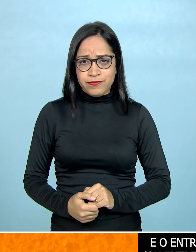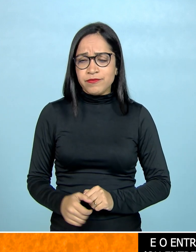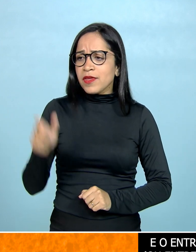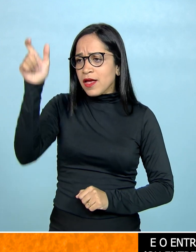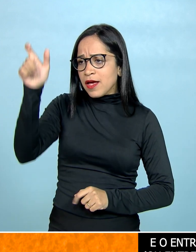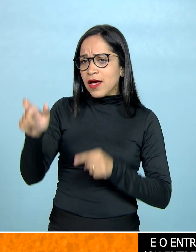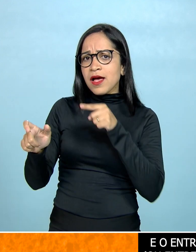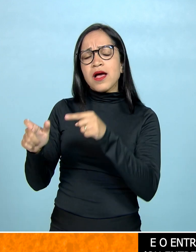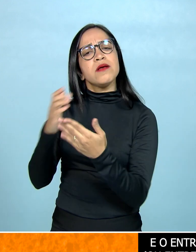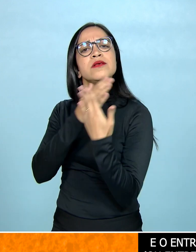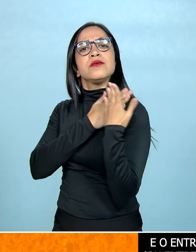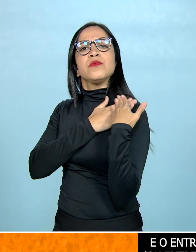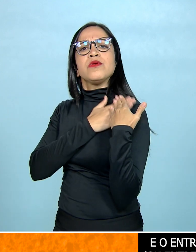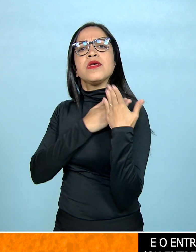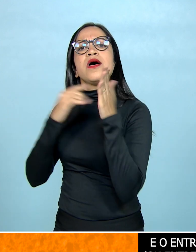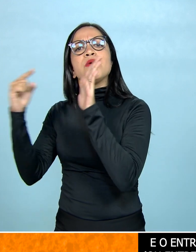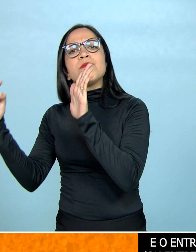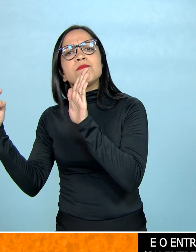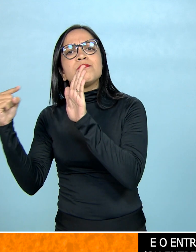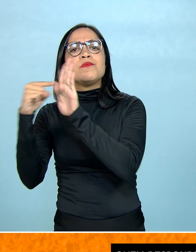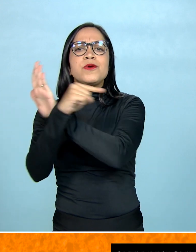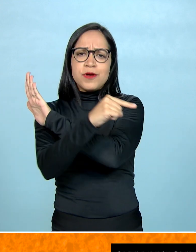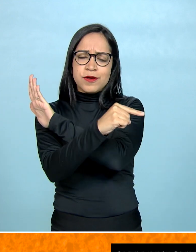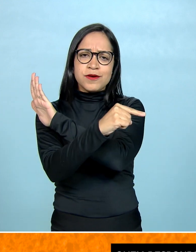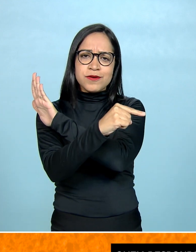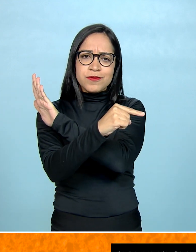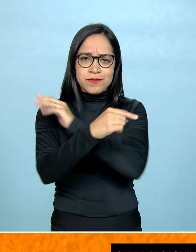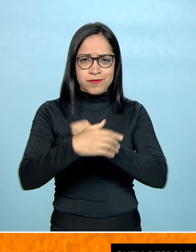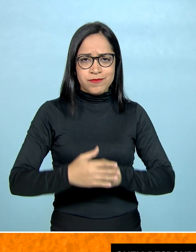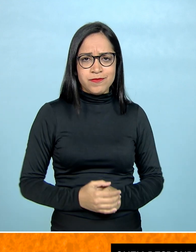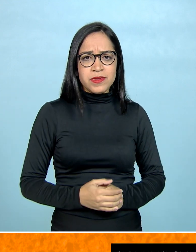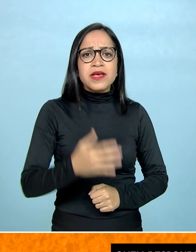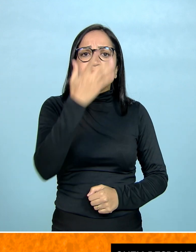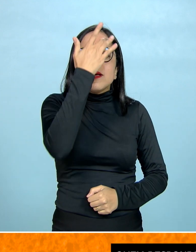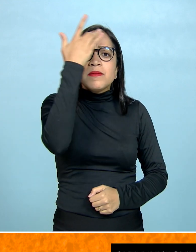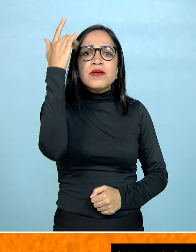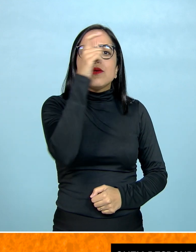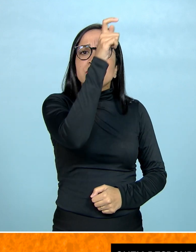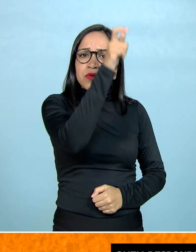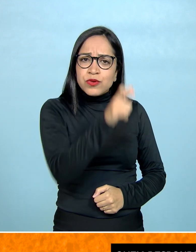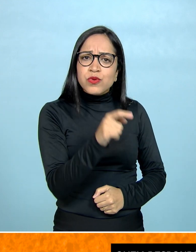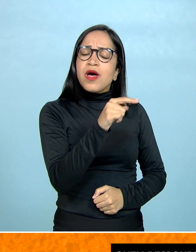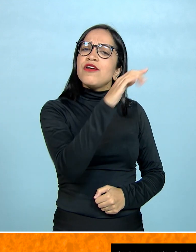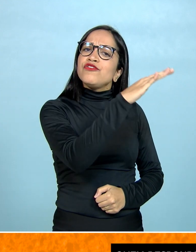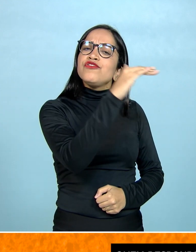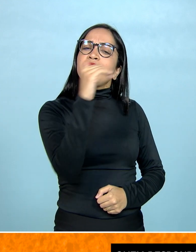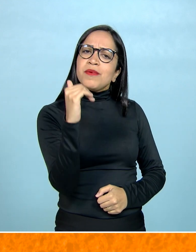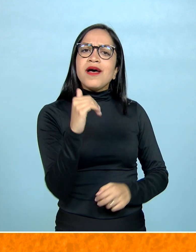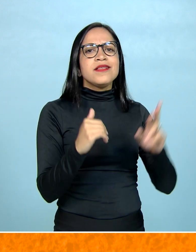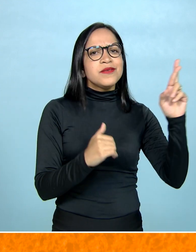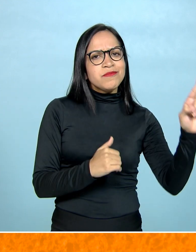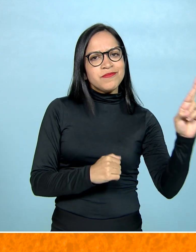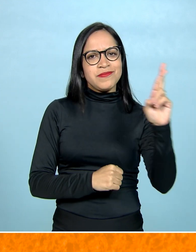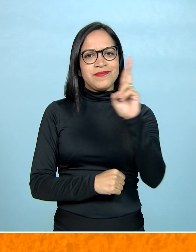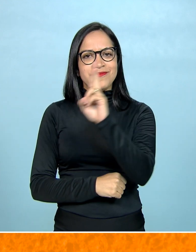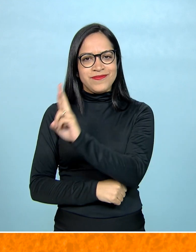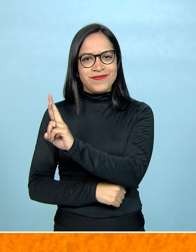o entrevistado ou entrevistados, quem responde às perguntas.